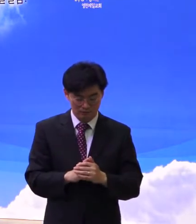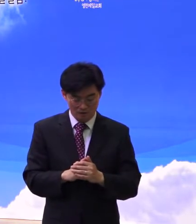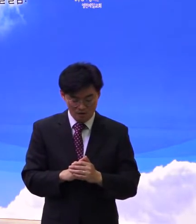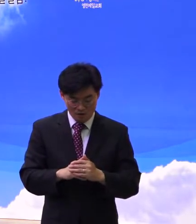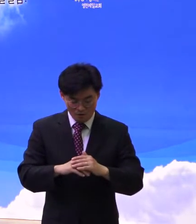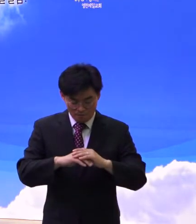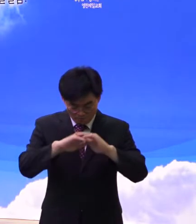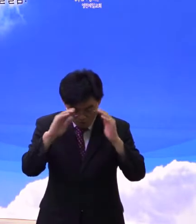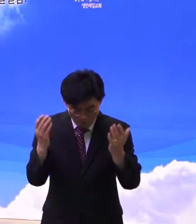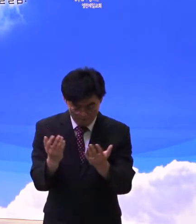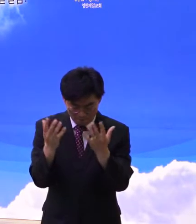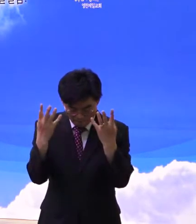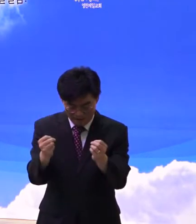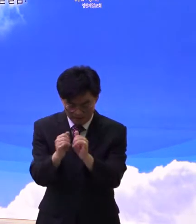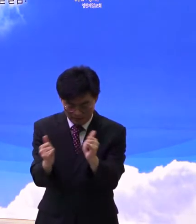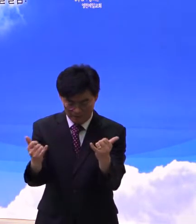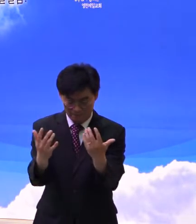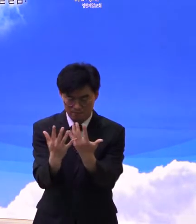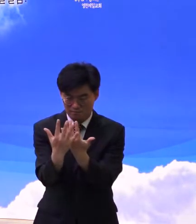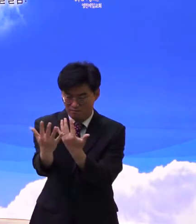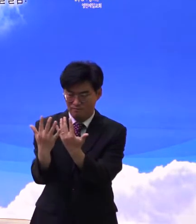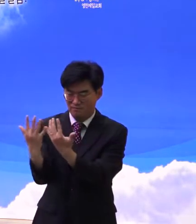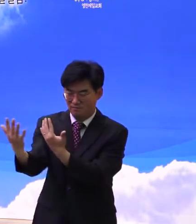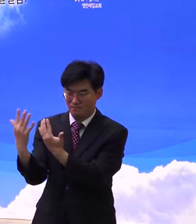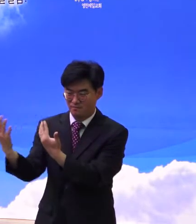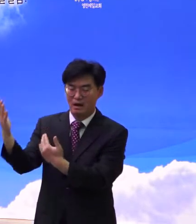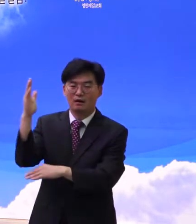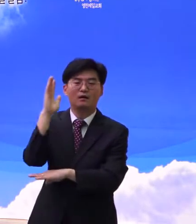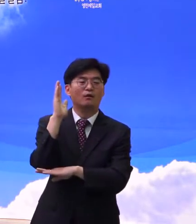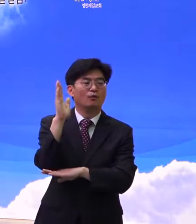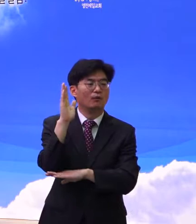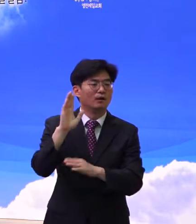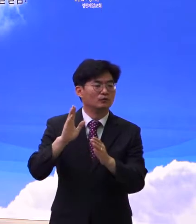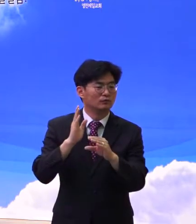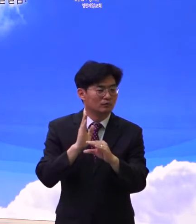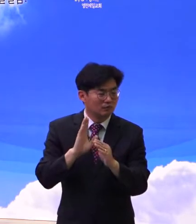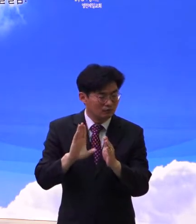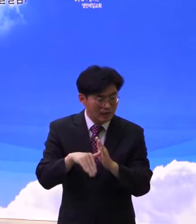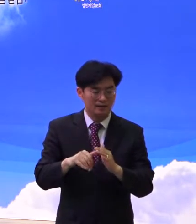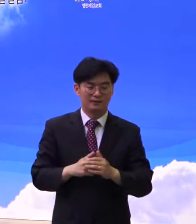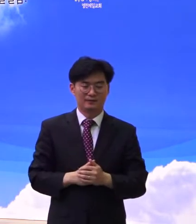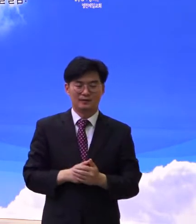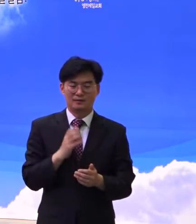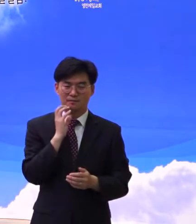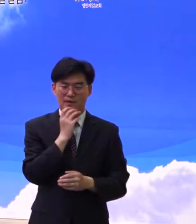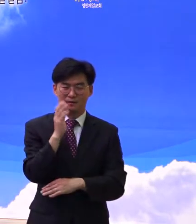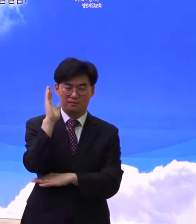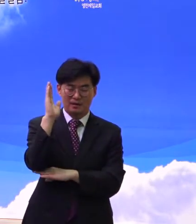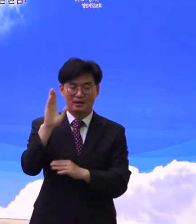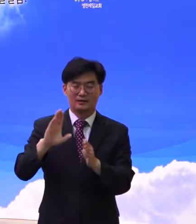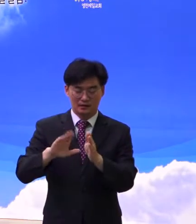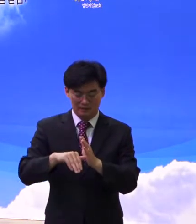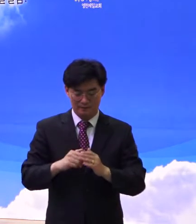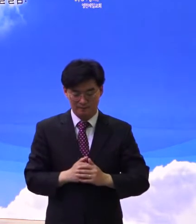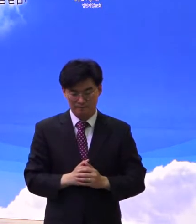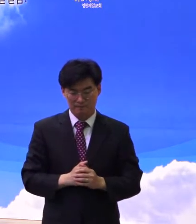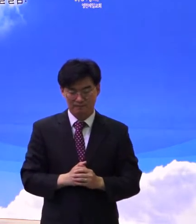앞에서 외쳤다고 했는데, 하나님의 큰 일에 대해서 외쳤다고 했는데, 그 이야기를 할 때에